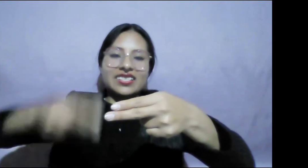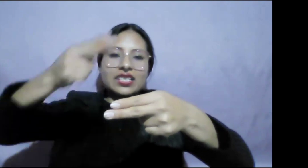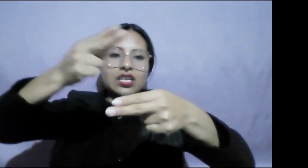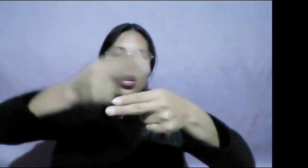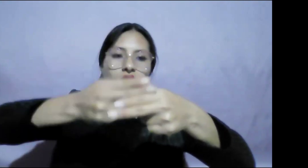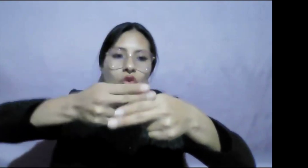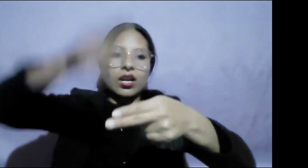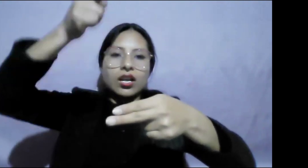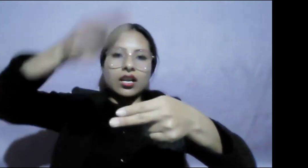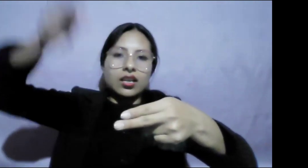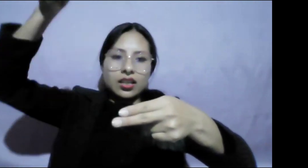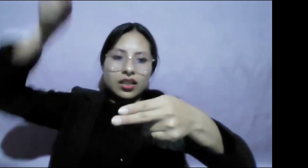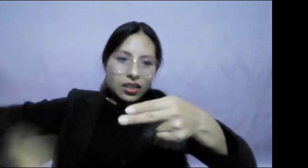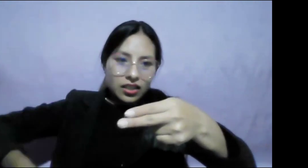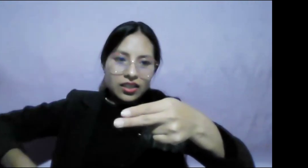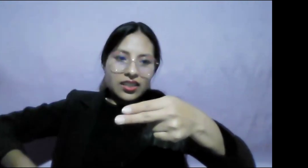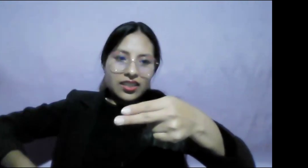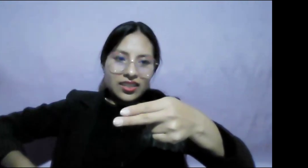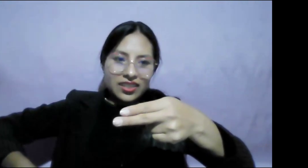Ajá Ahí